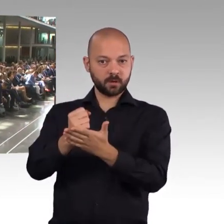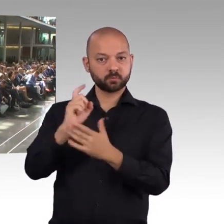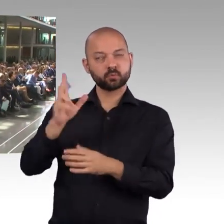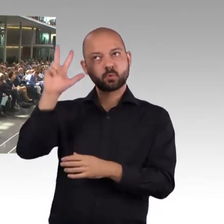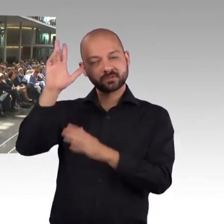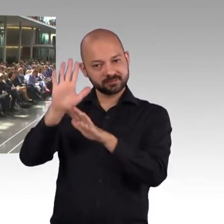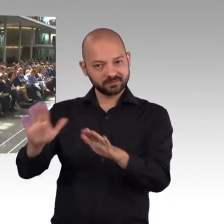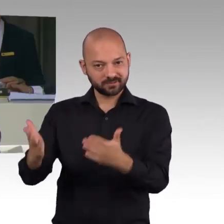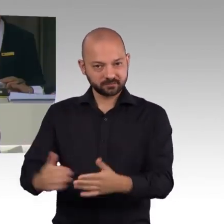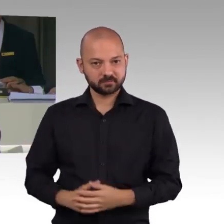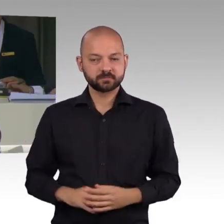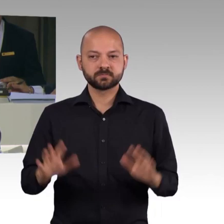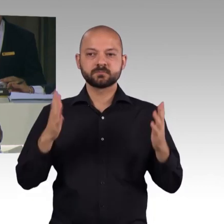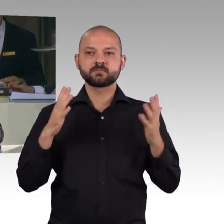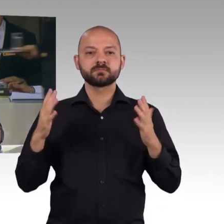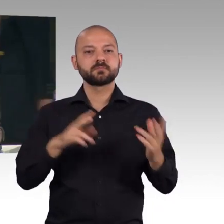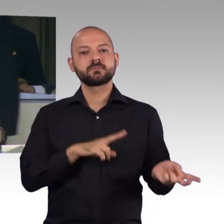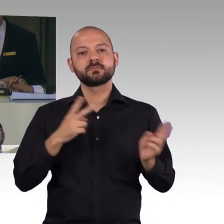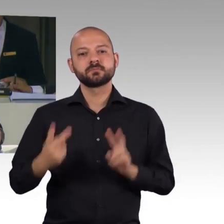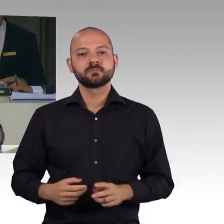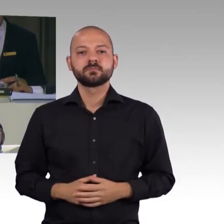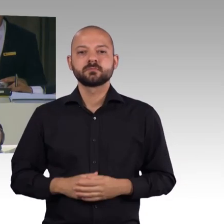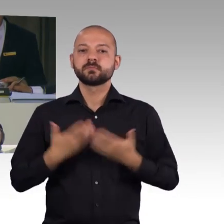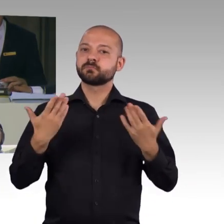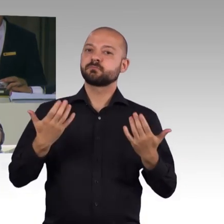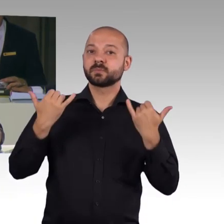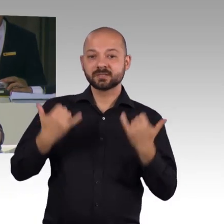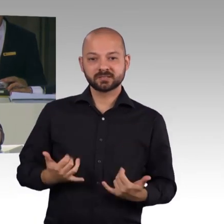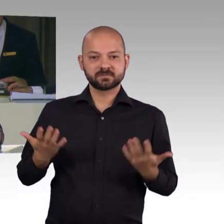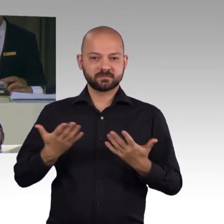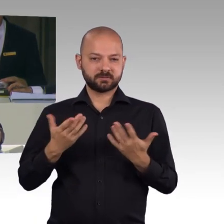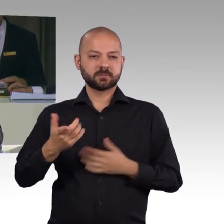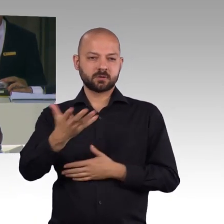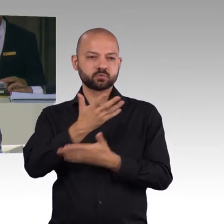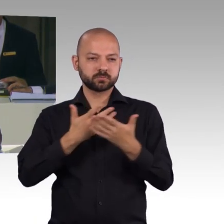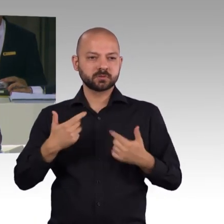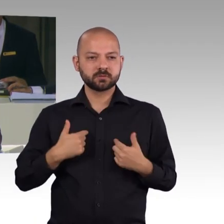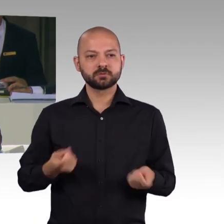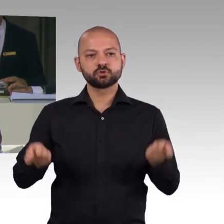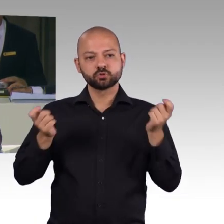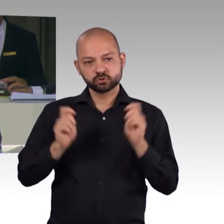Damit schließe ich die Aussprache. Wir kommen zu dem Entschließungsantrag der Fraktion Die Linke auf der Drucksache